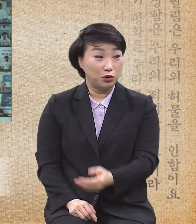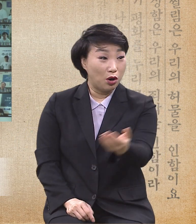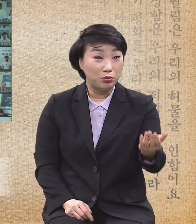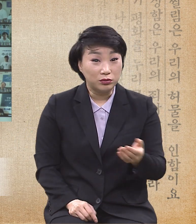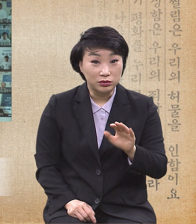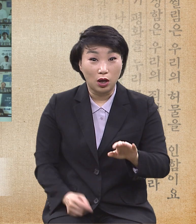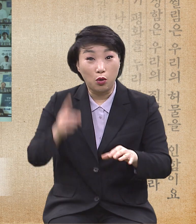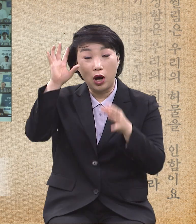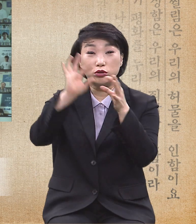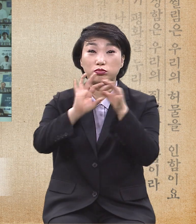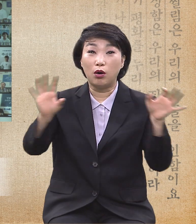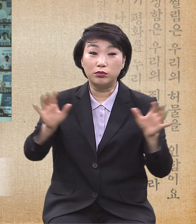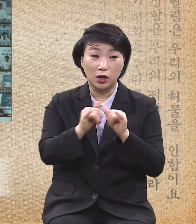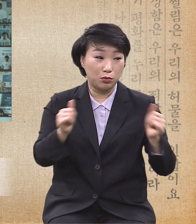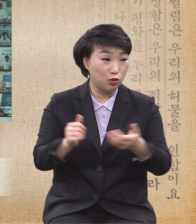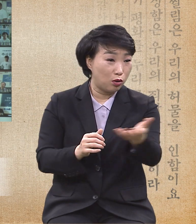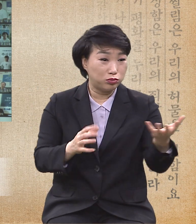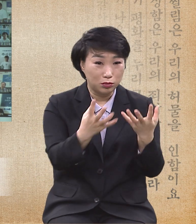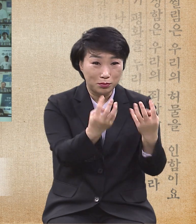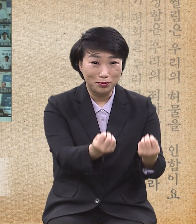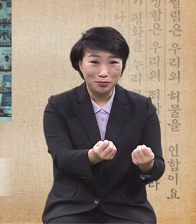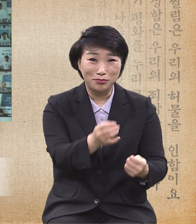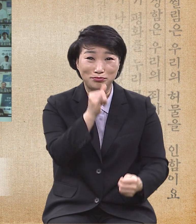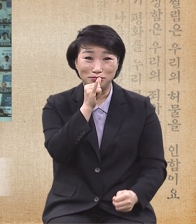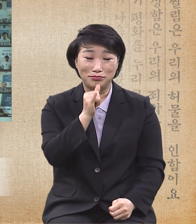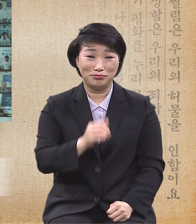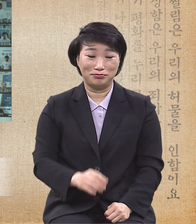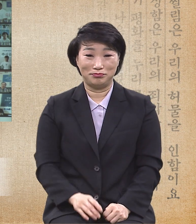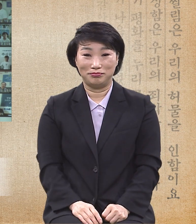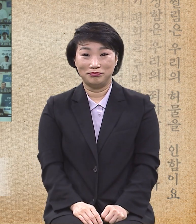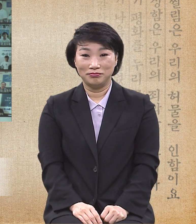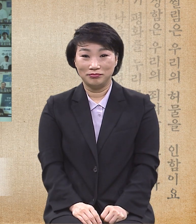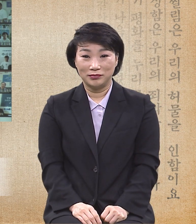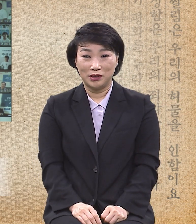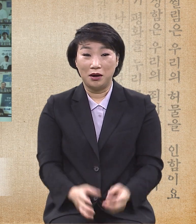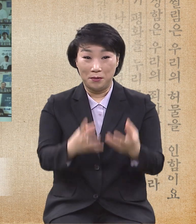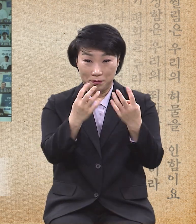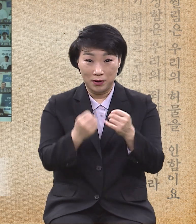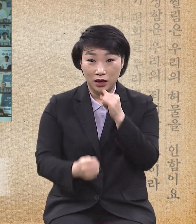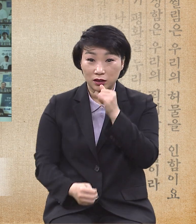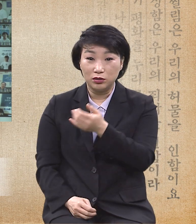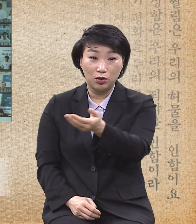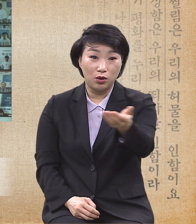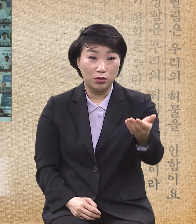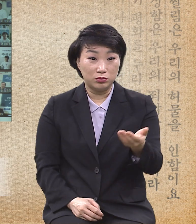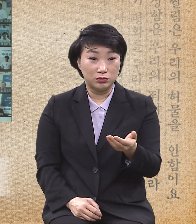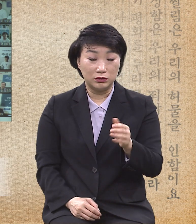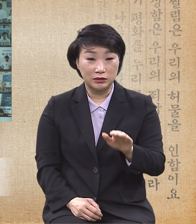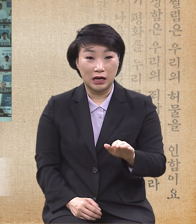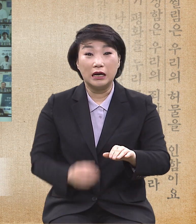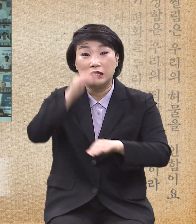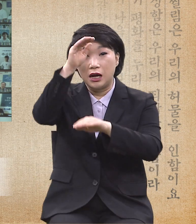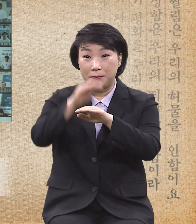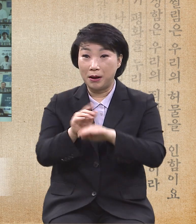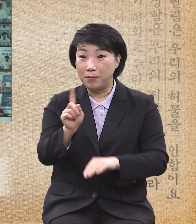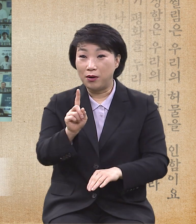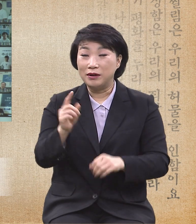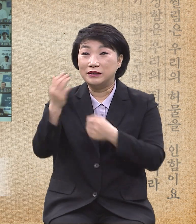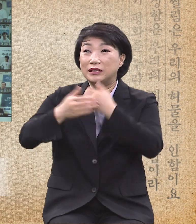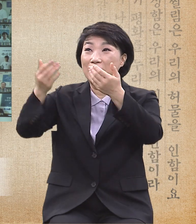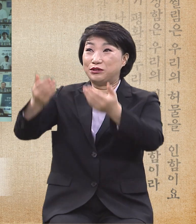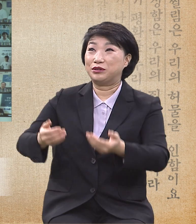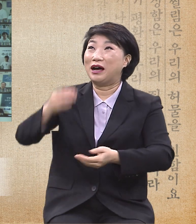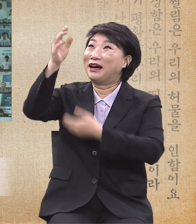아무 관심 없는 사람 좀 많겠어요. 좀 많겠느냐. 응? 예배는 은혜